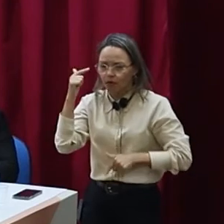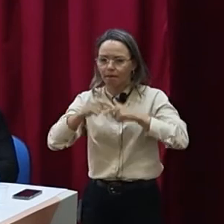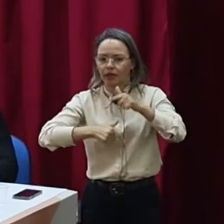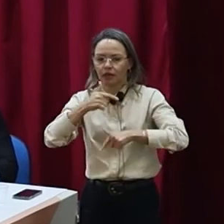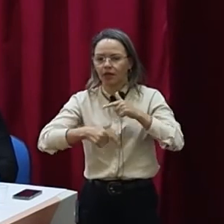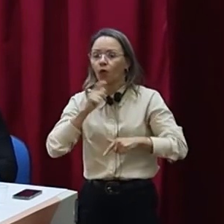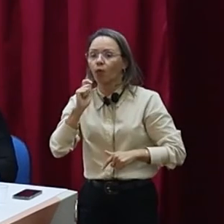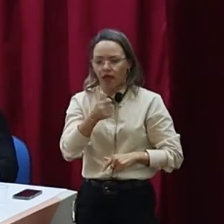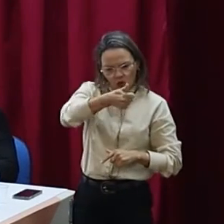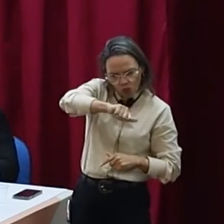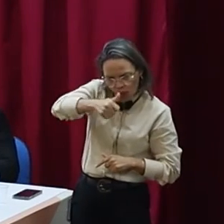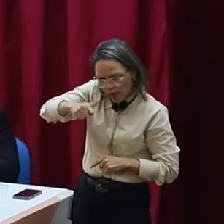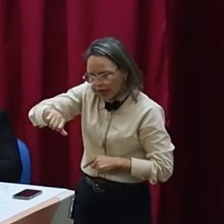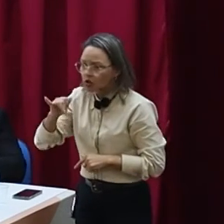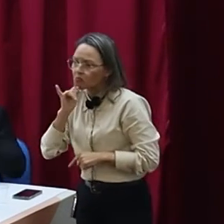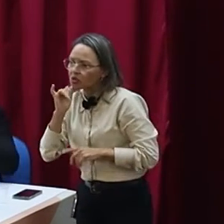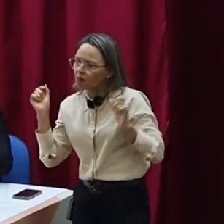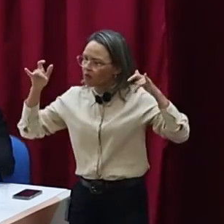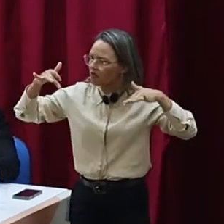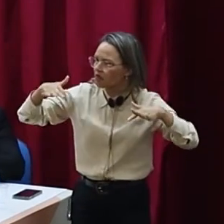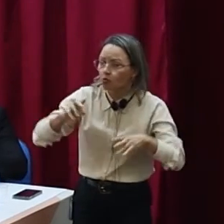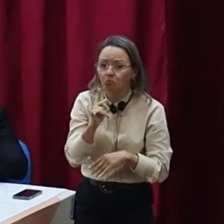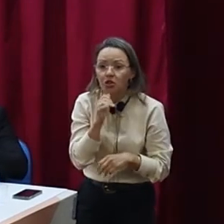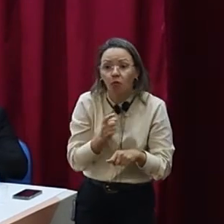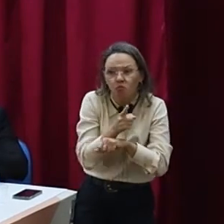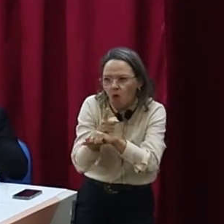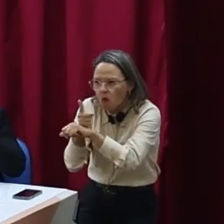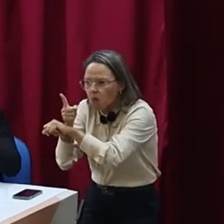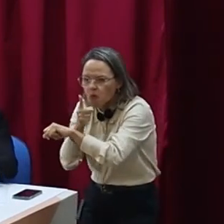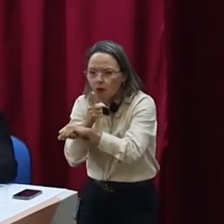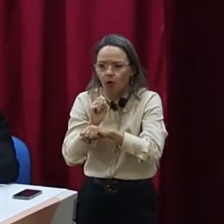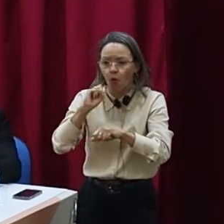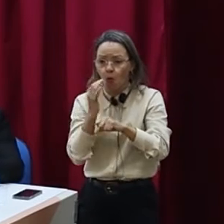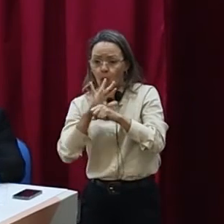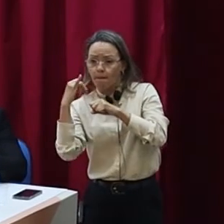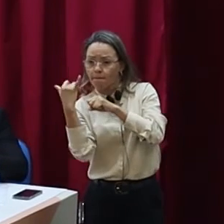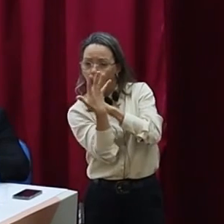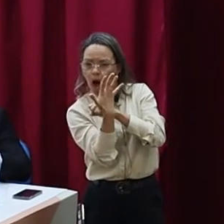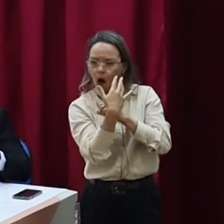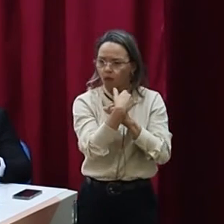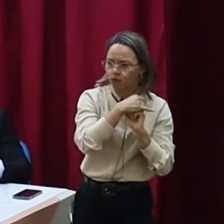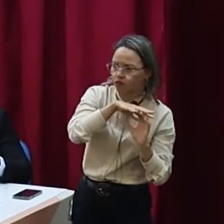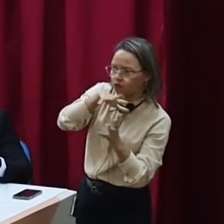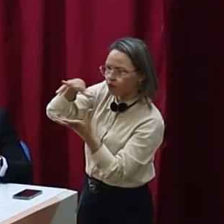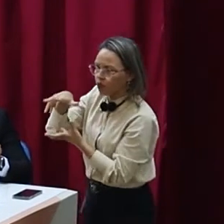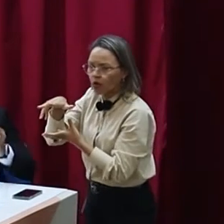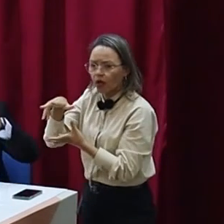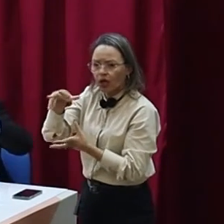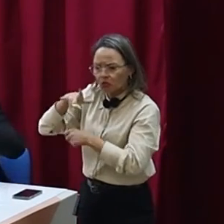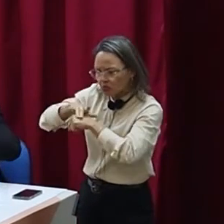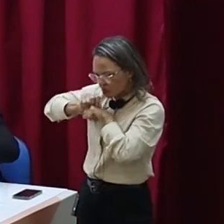de análise. E aí, por exemplo, eventos como uma guerra, eventos como uma pandemia, elas possam contar com